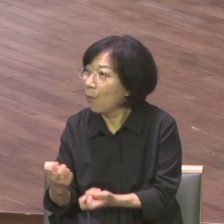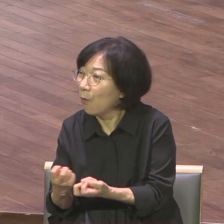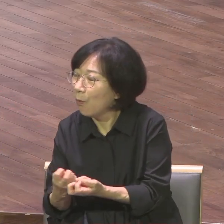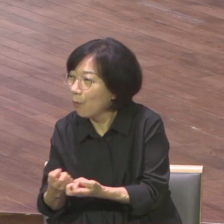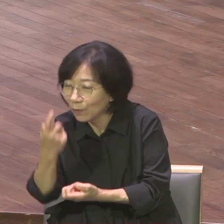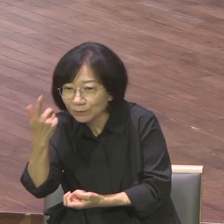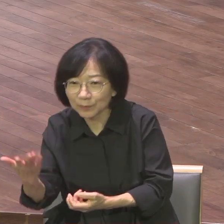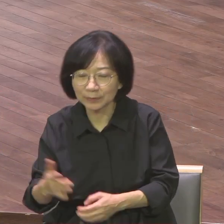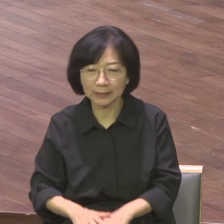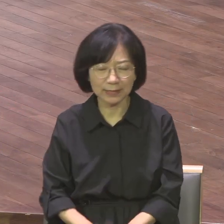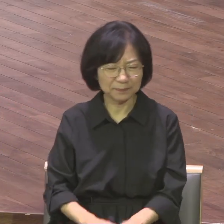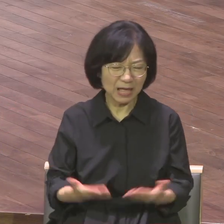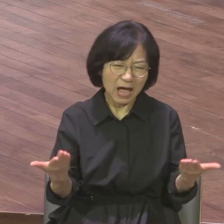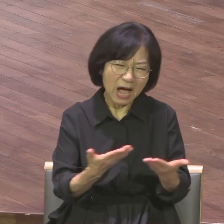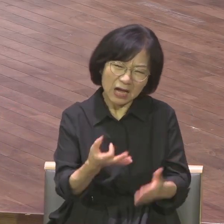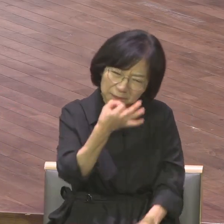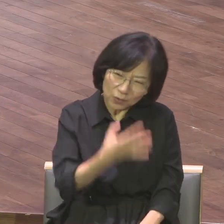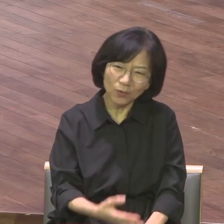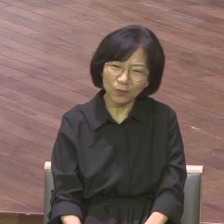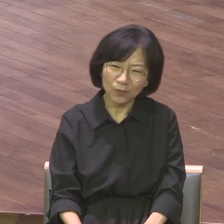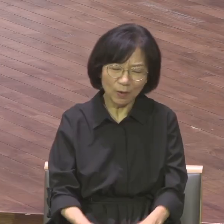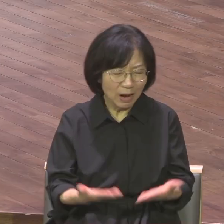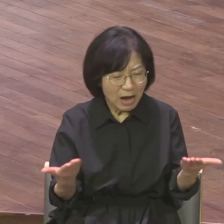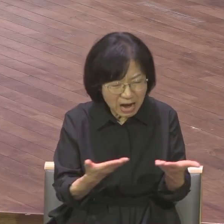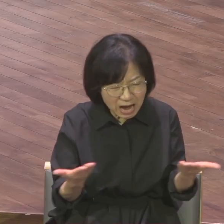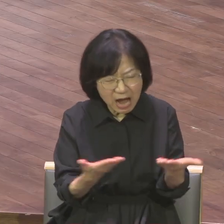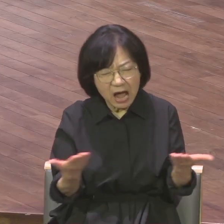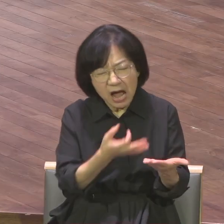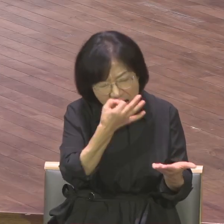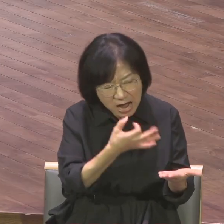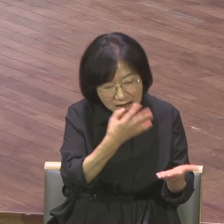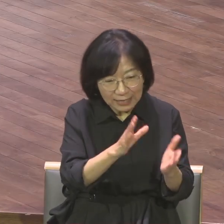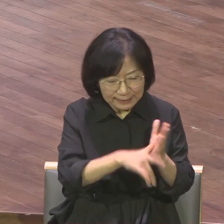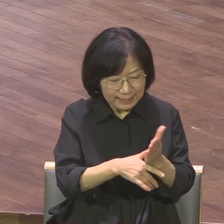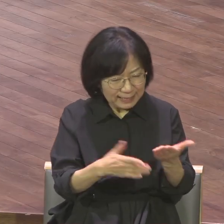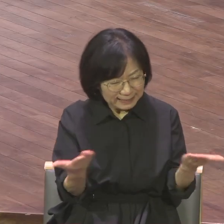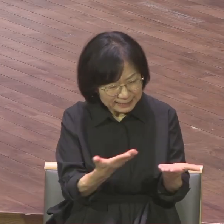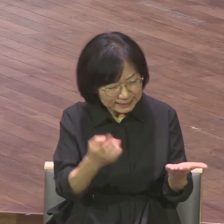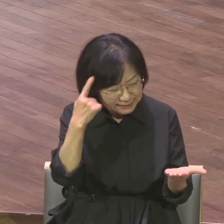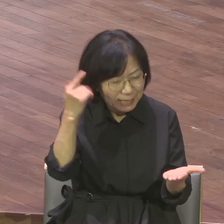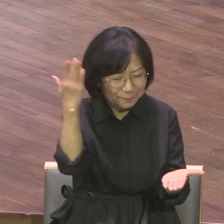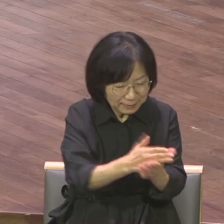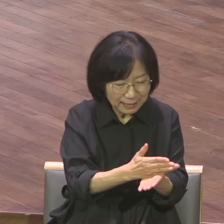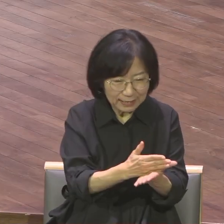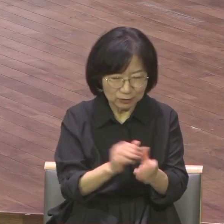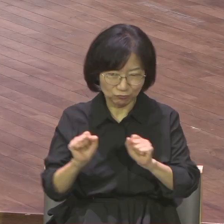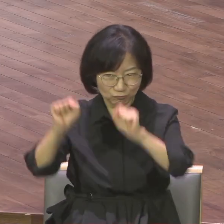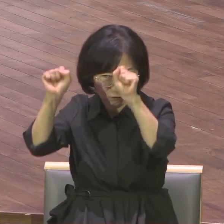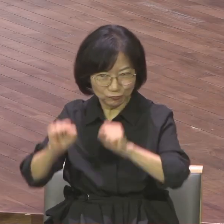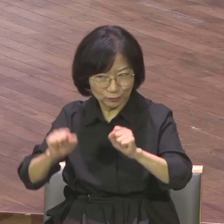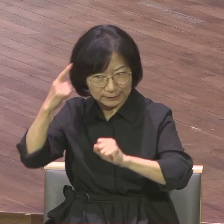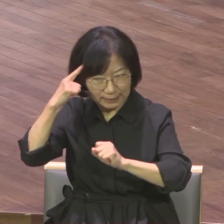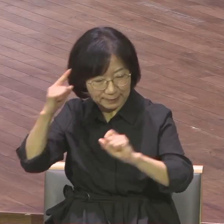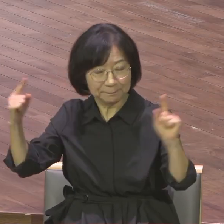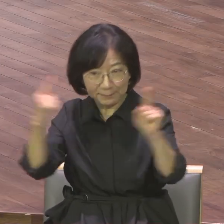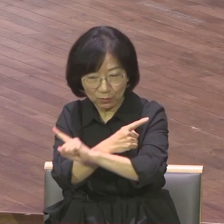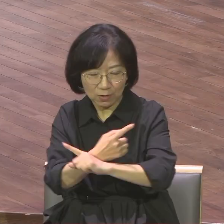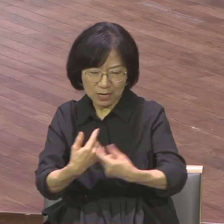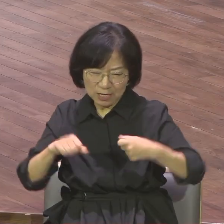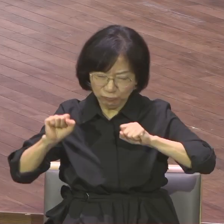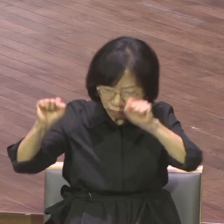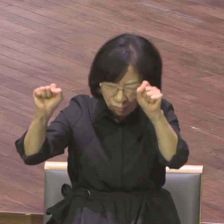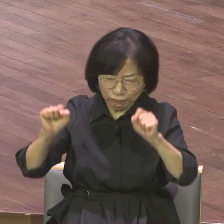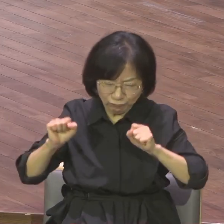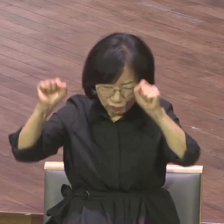하니까 일을 하면서 일이라 생각하는 운동이라고 했대. 운동이라고 했대요. 운동이라고 그